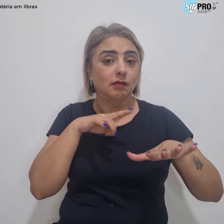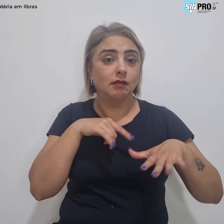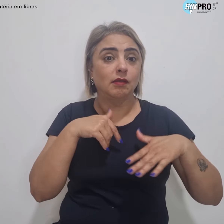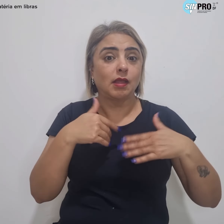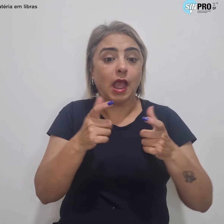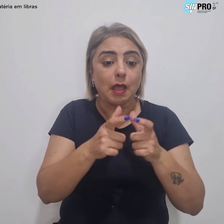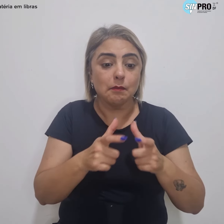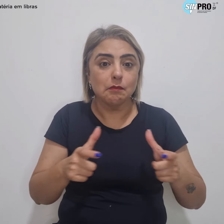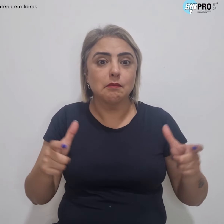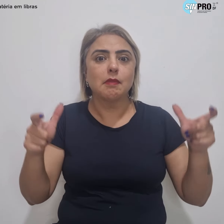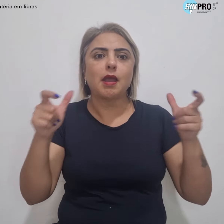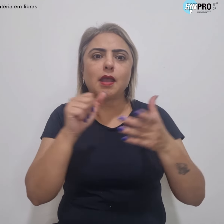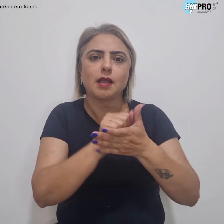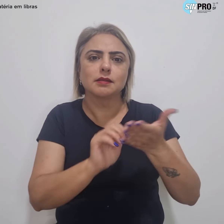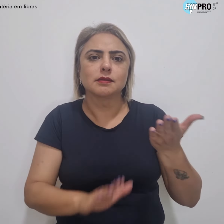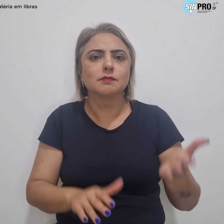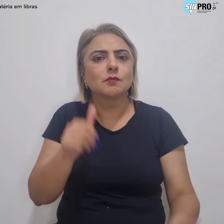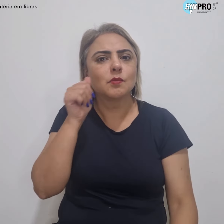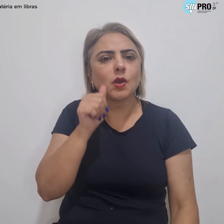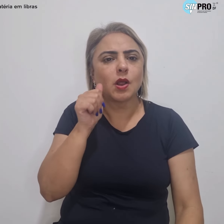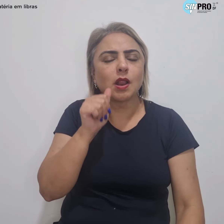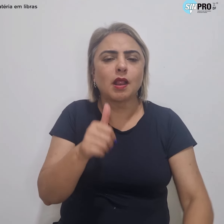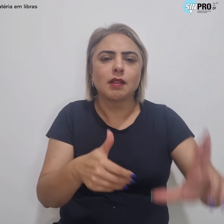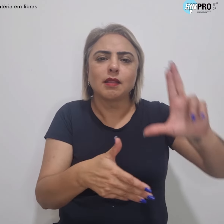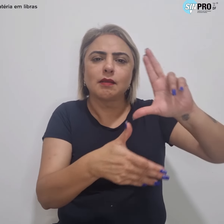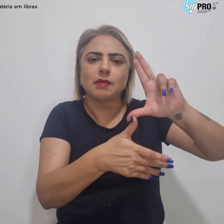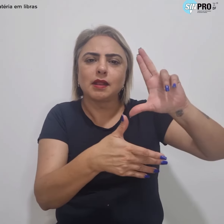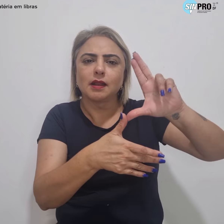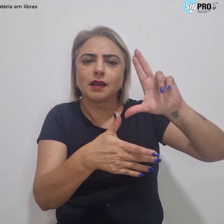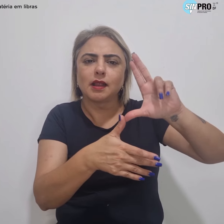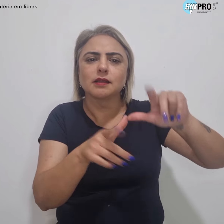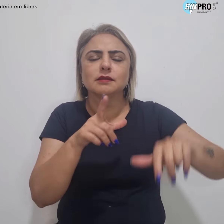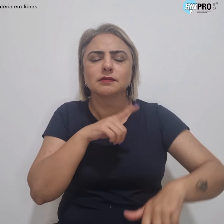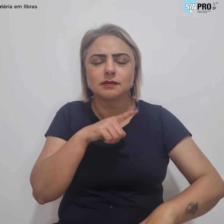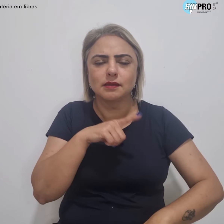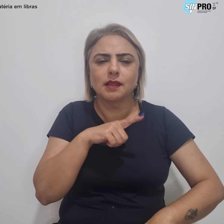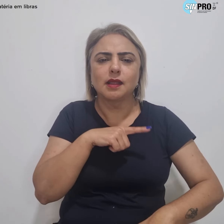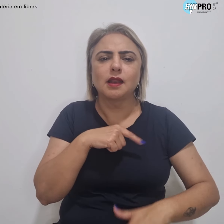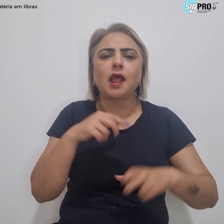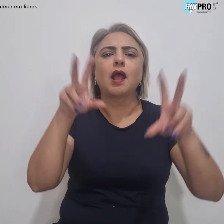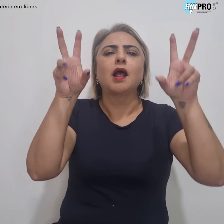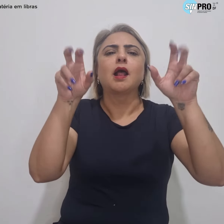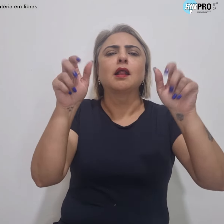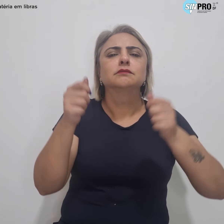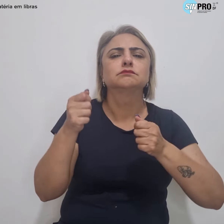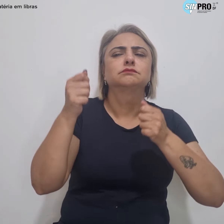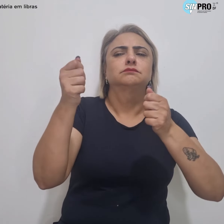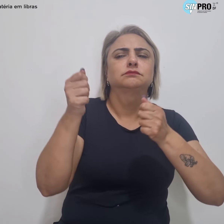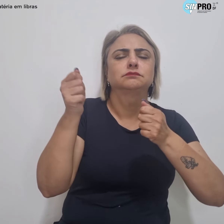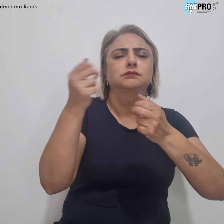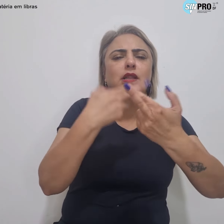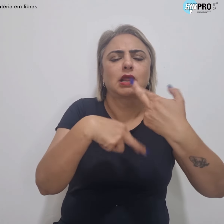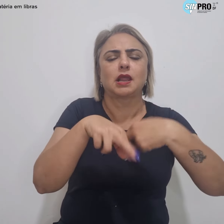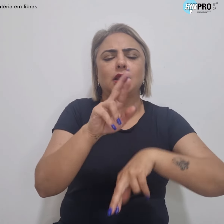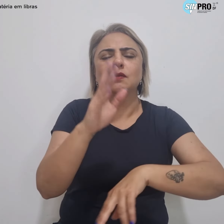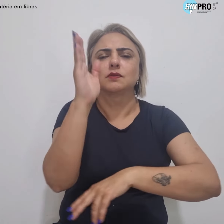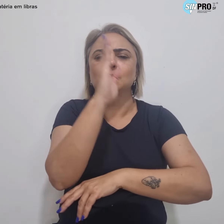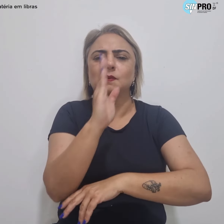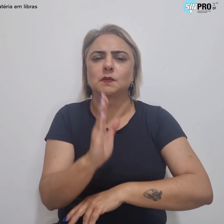maior ação de mulheres da América Latina, terá como lema a reconstrução do Brasil e o bem